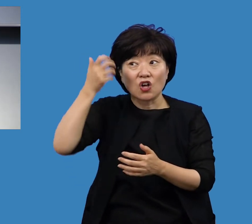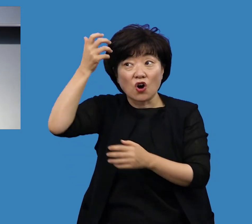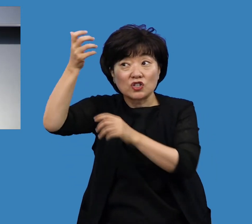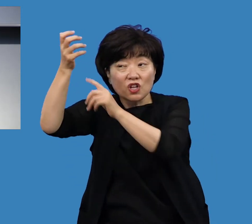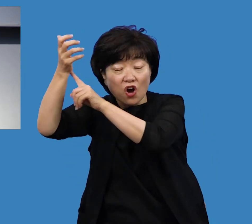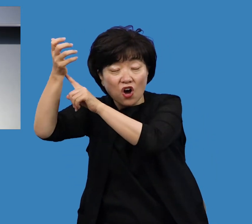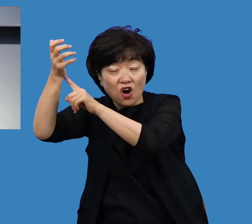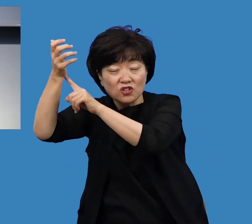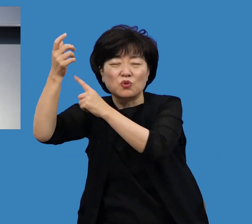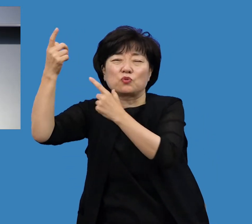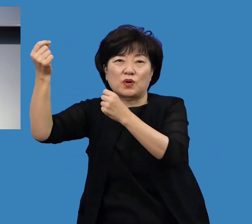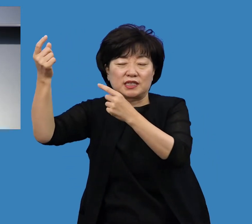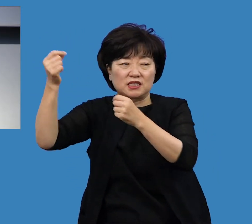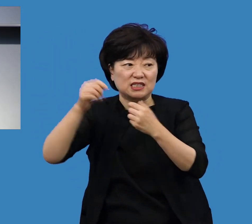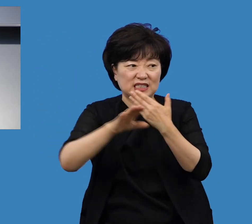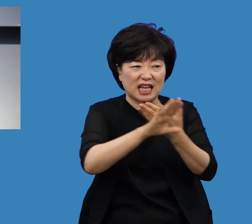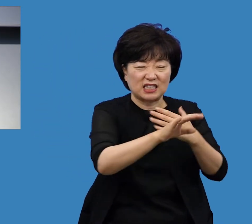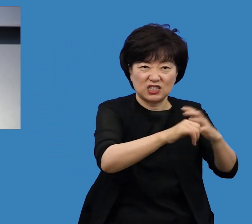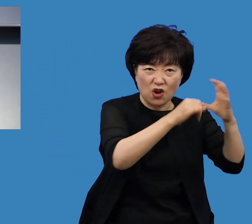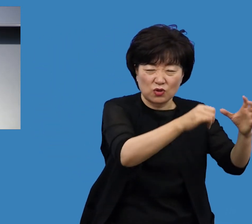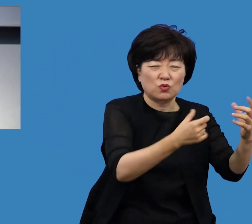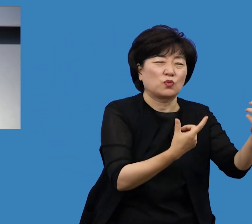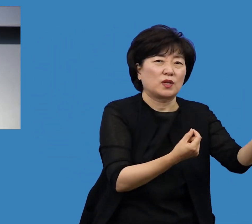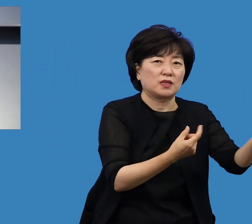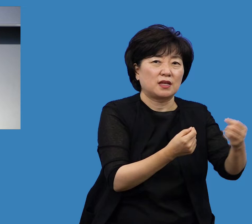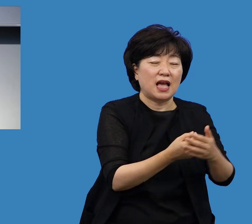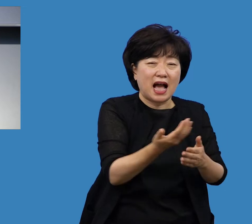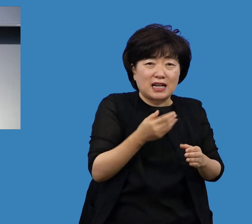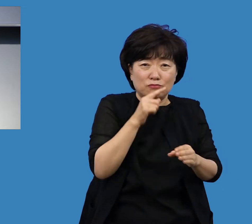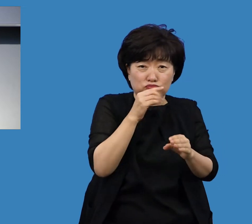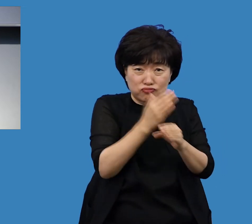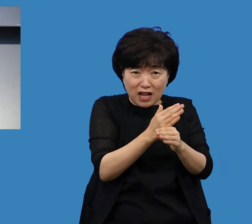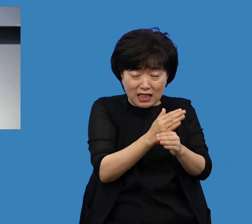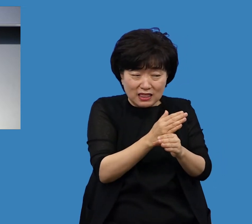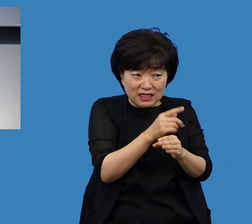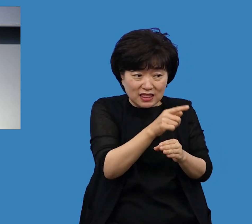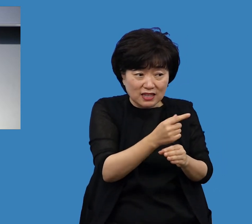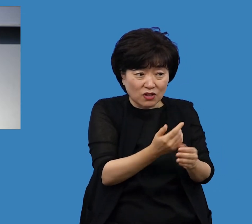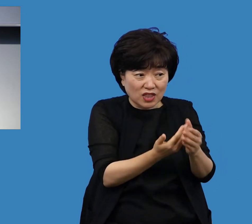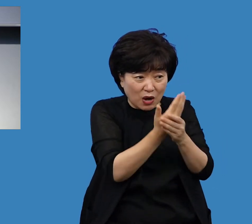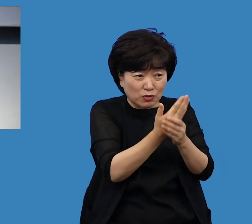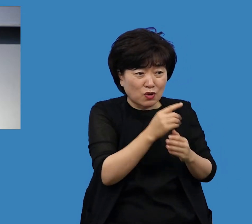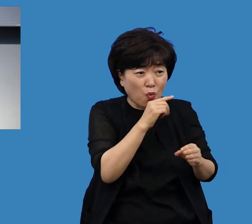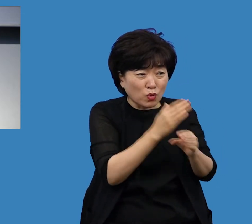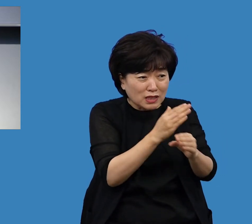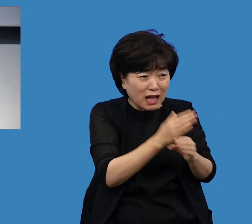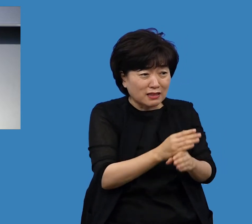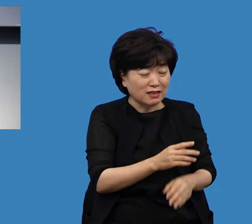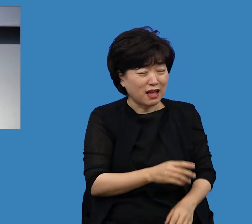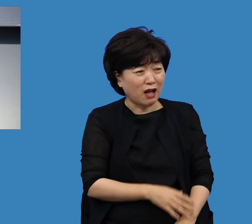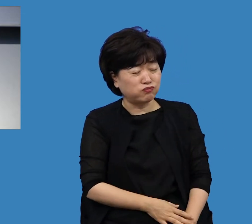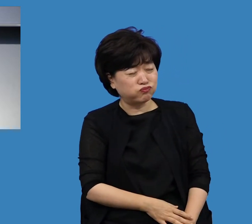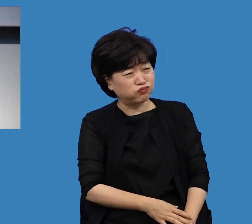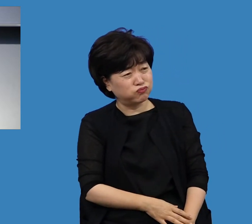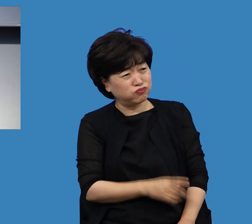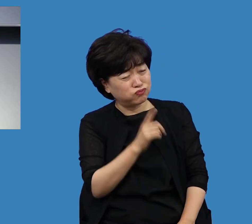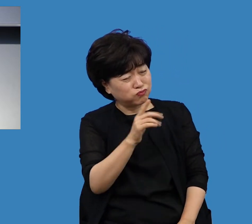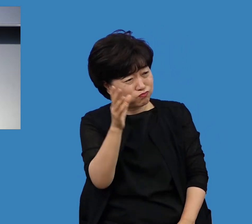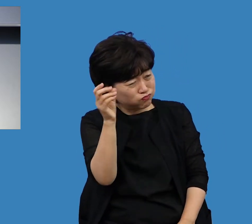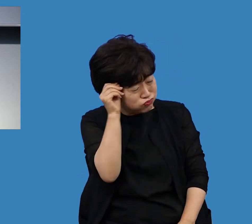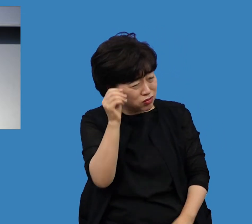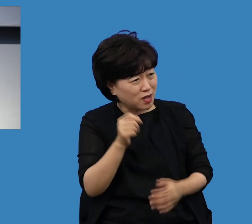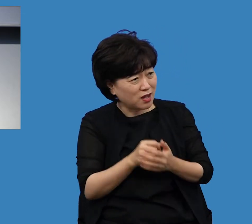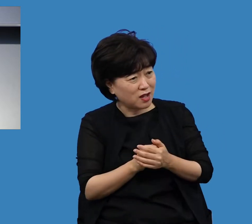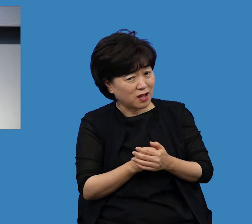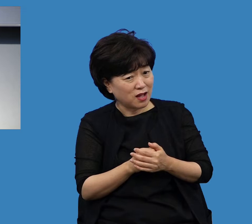받았을 때도 마찬가지예요. 아까도 얘기했지만 북한에서 일어나고 있는 공산주의의 영, 이것도 진짜 말이 안 되잖아. 예. 밖에 있는 사람들이 보면